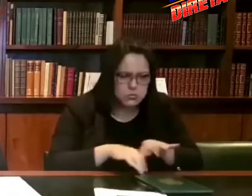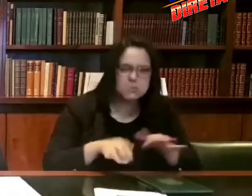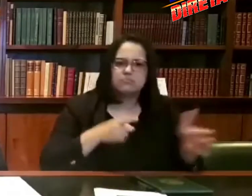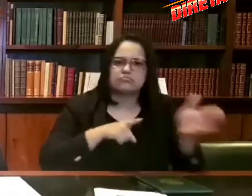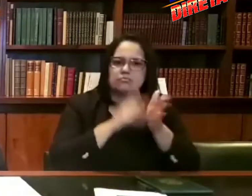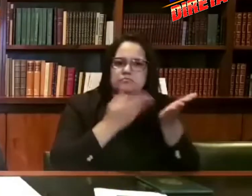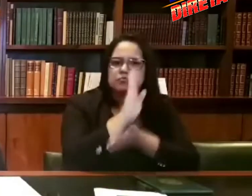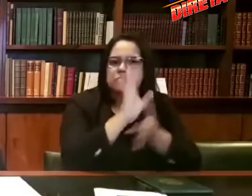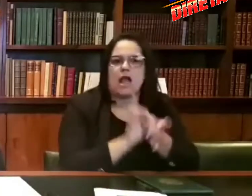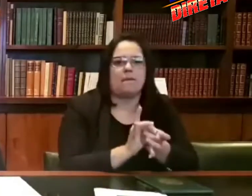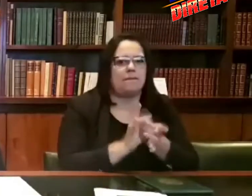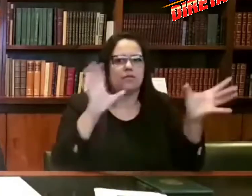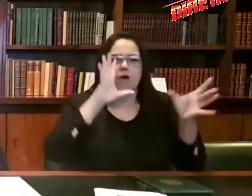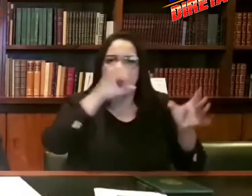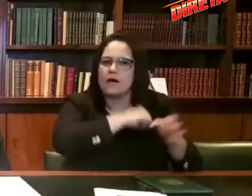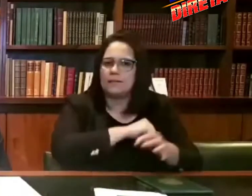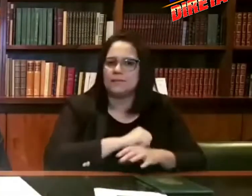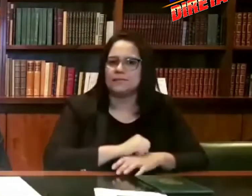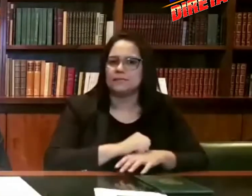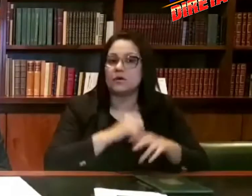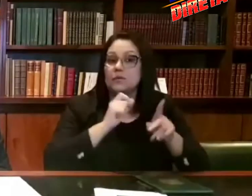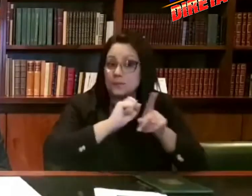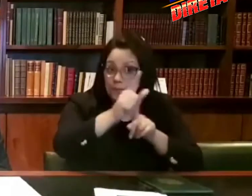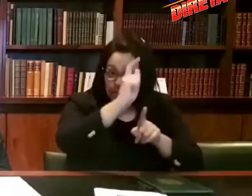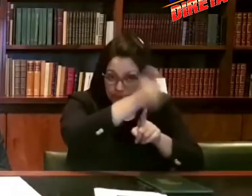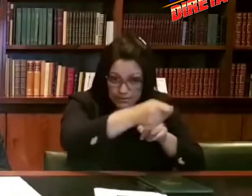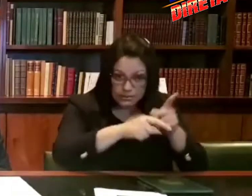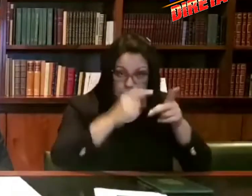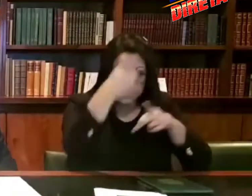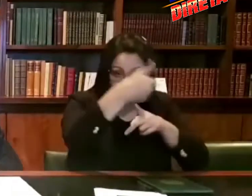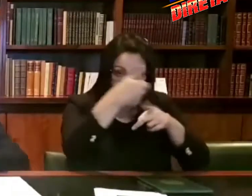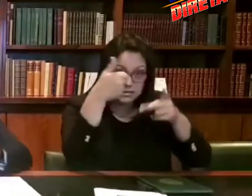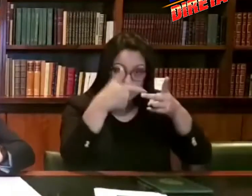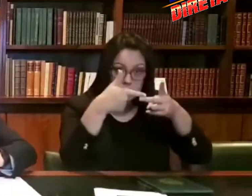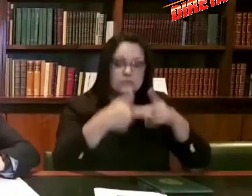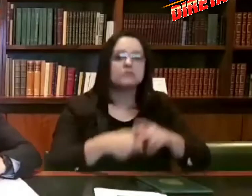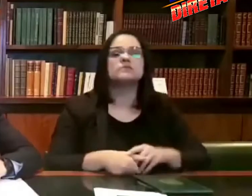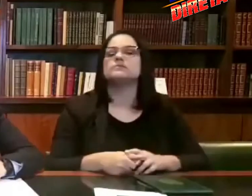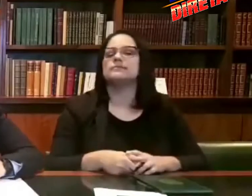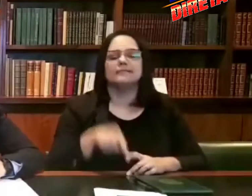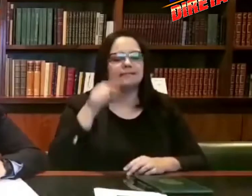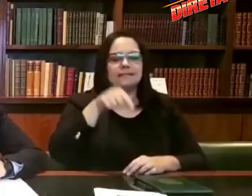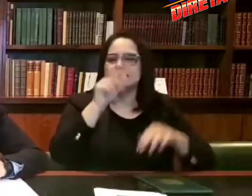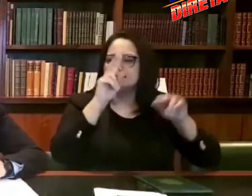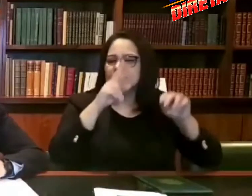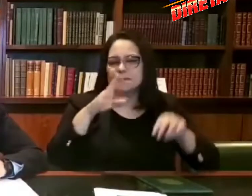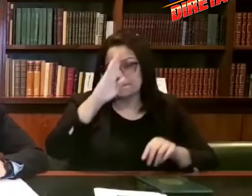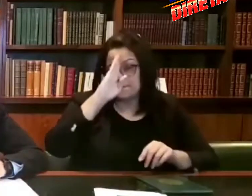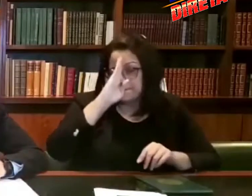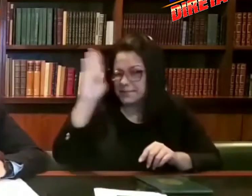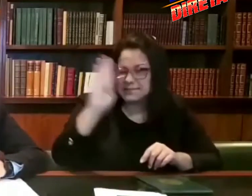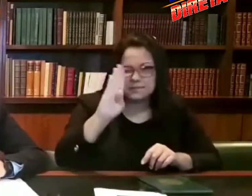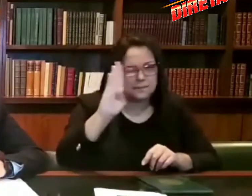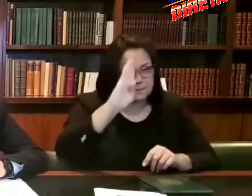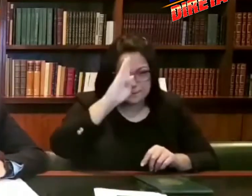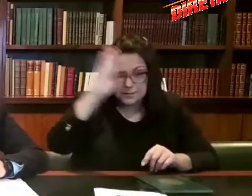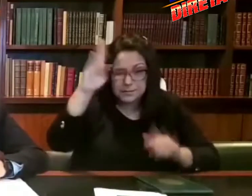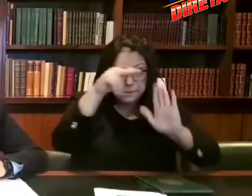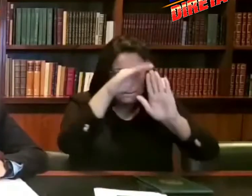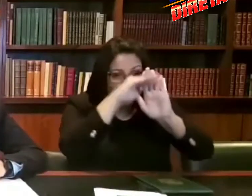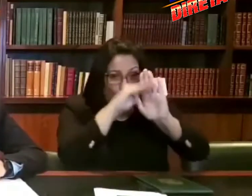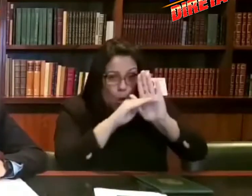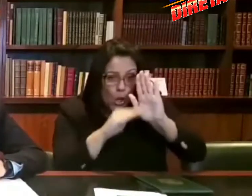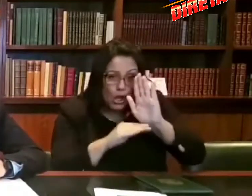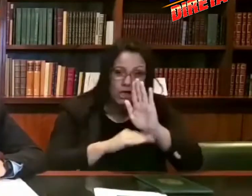E aí, Pedro, você vai falar sobre a segunda parcela? Então. Sim, presidente, maior programa de inclusão digital do Brasil, que